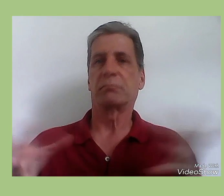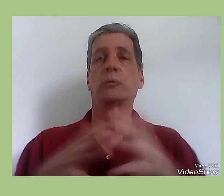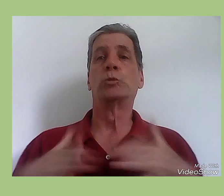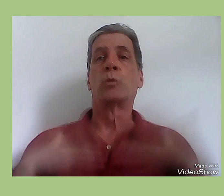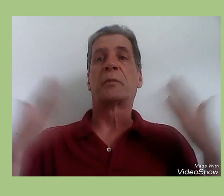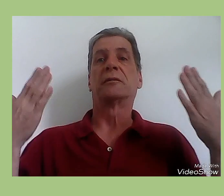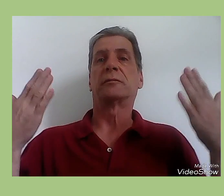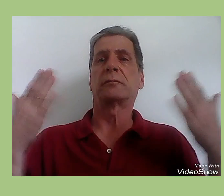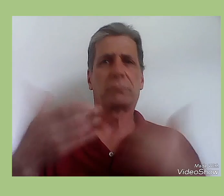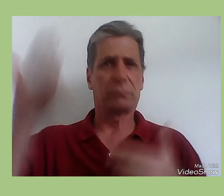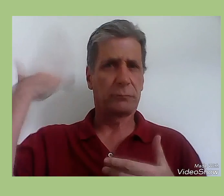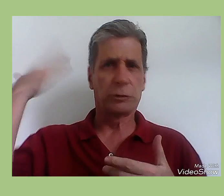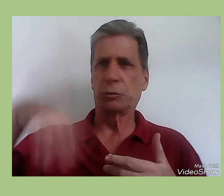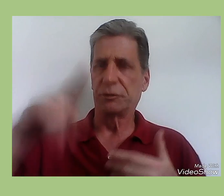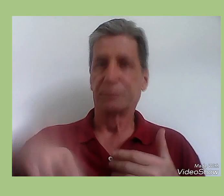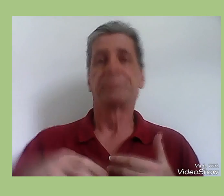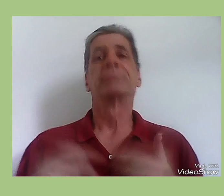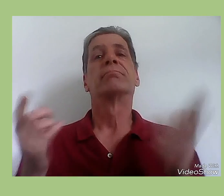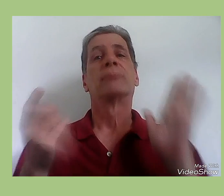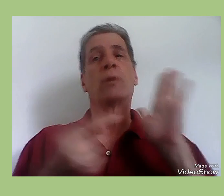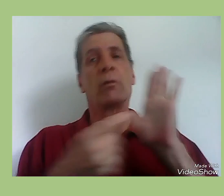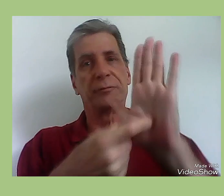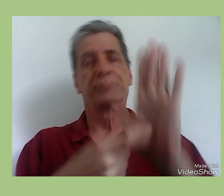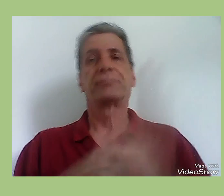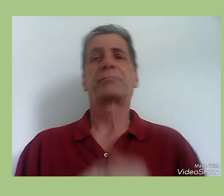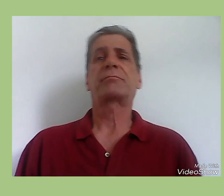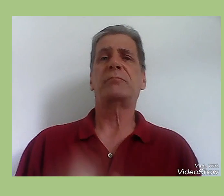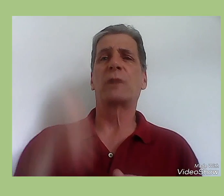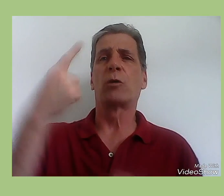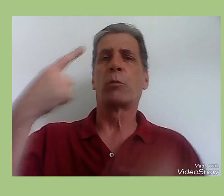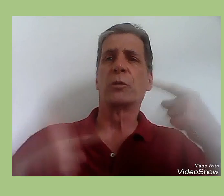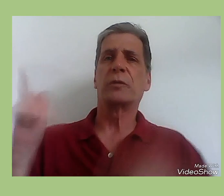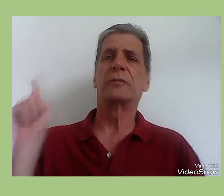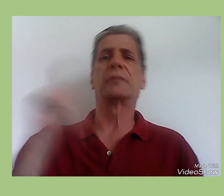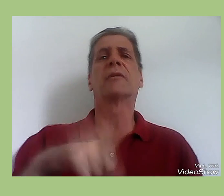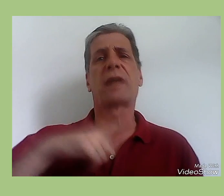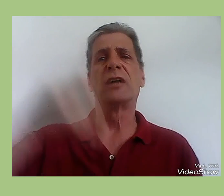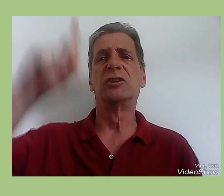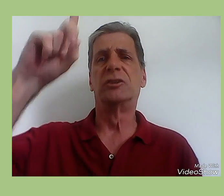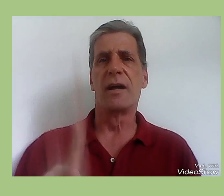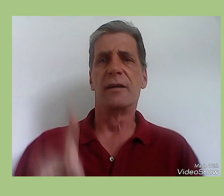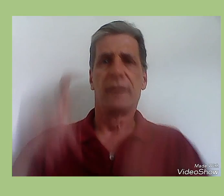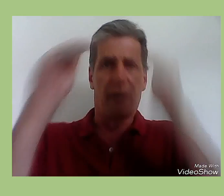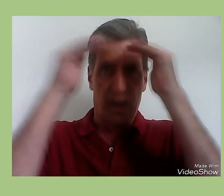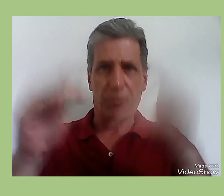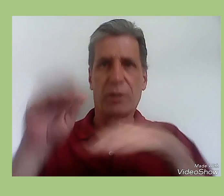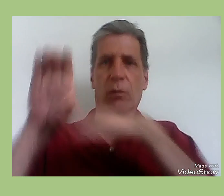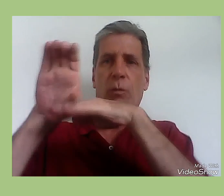uma articulação política que envolvesse vários senadores, chegamos quase que a conseguir o número de votos